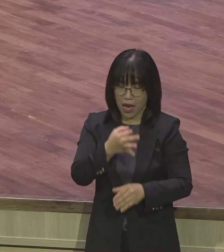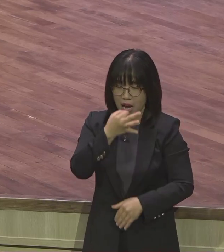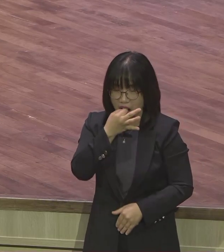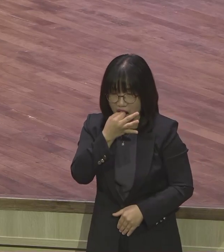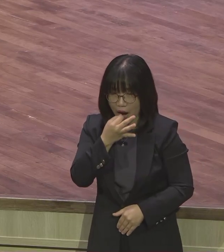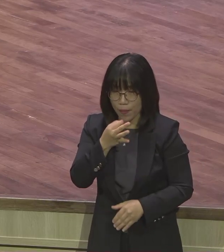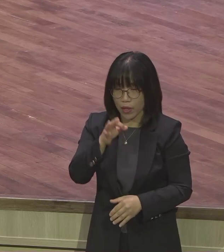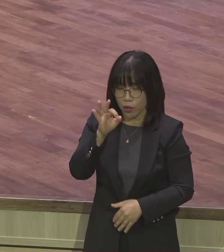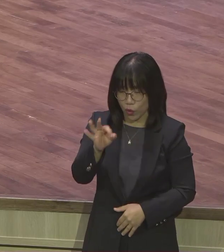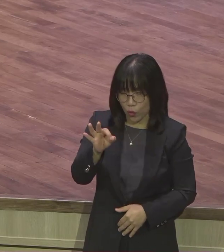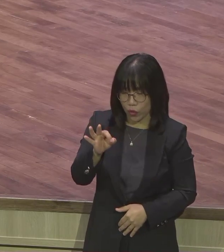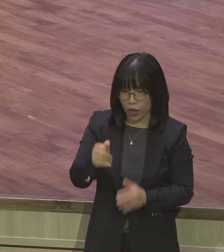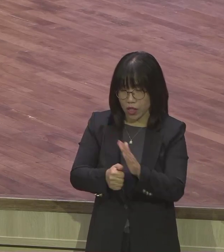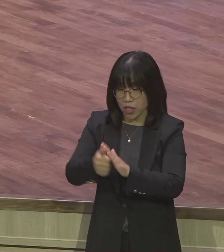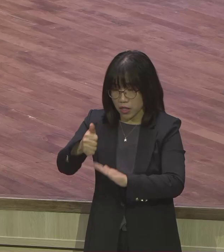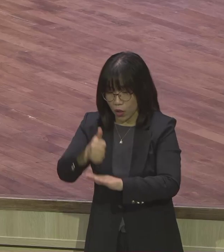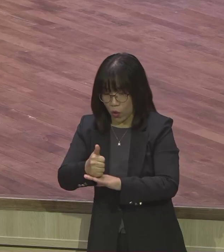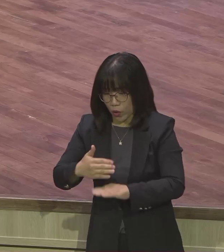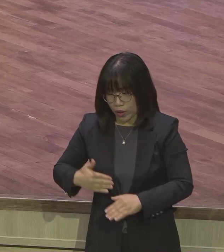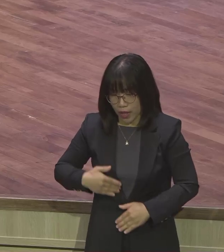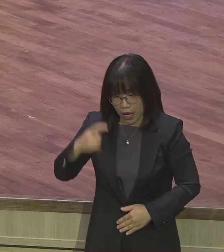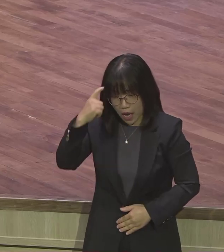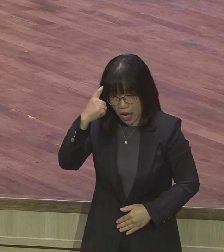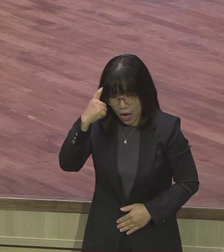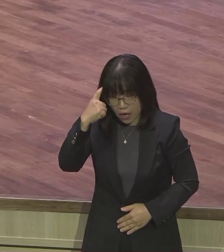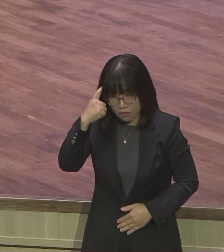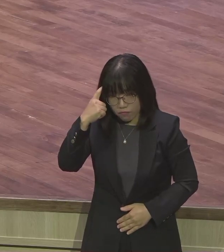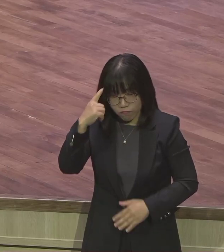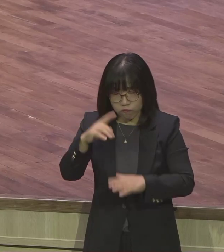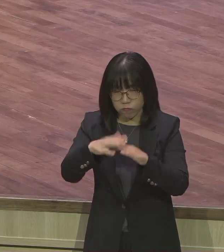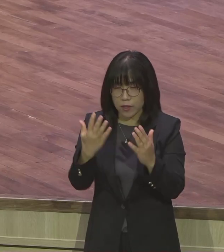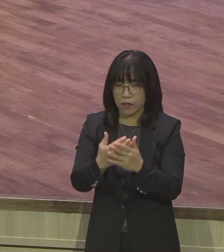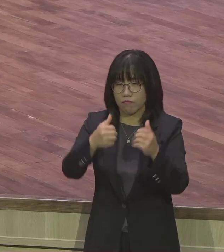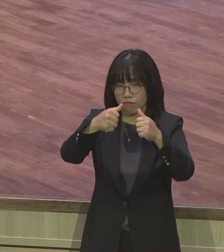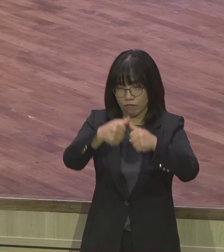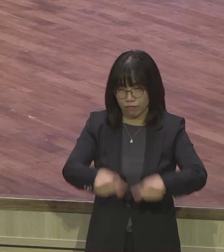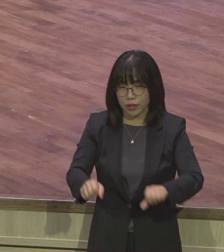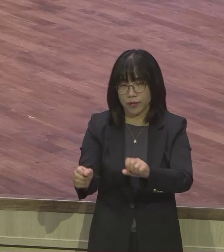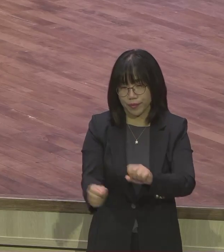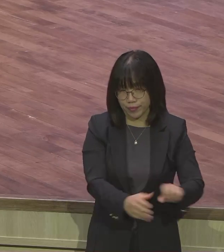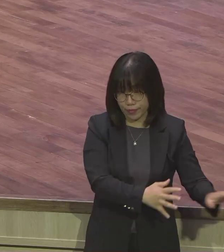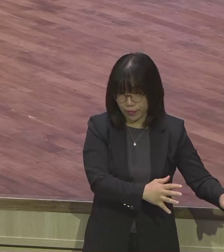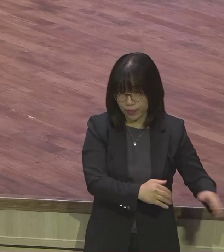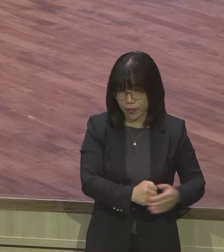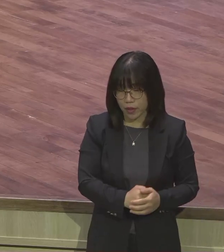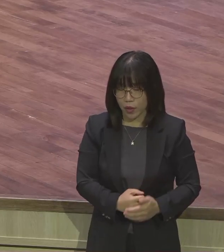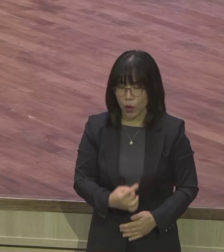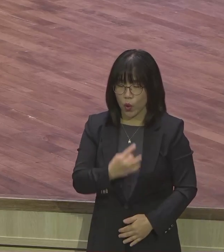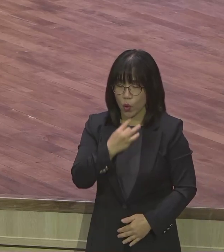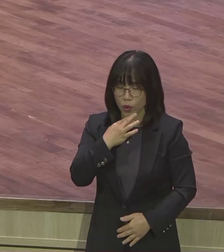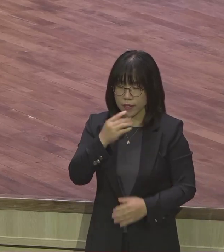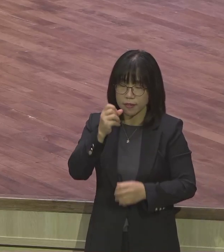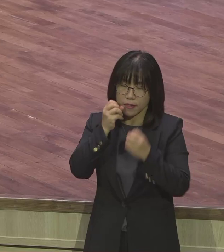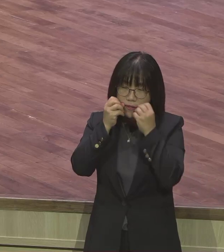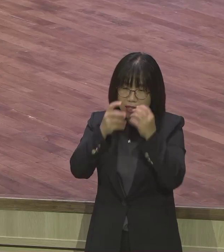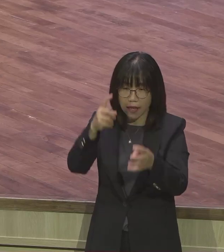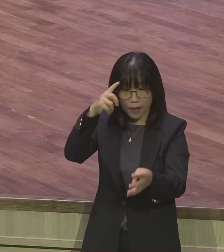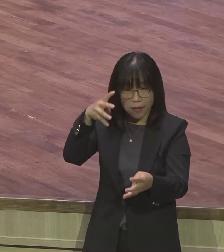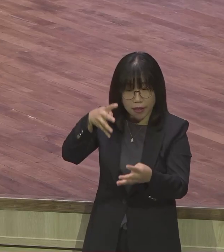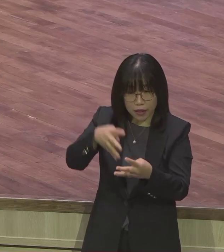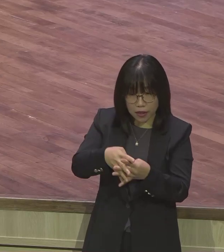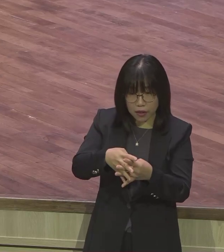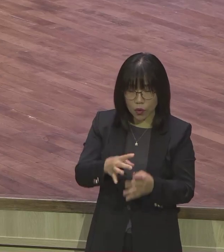성공 중심의 예틀이 박살나요. 나 중심 없어져 버려요. 그리고 오직 뭐예요? 세틀이 뭡니까?